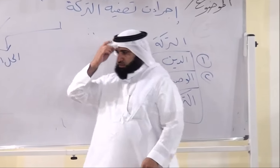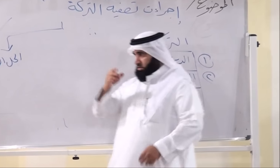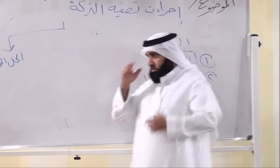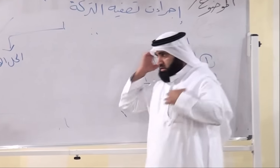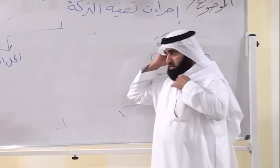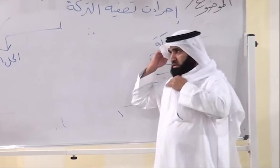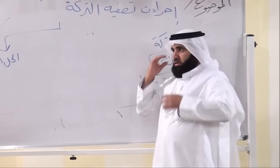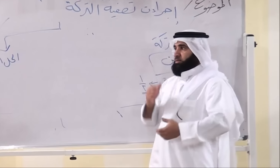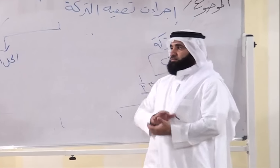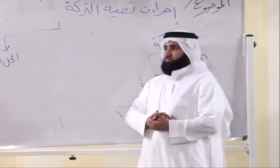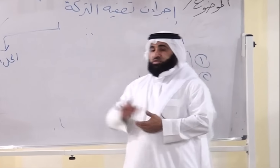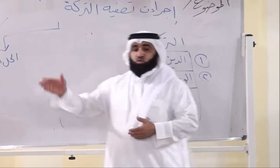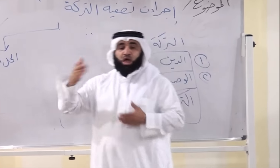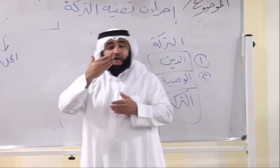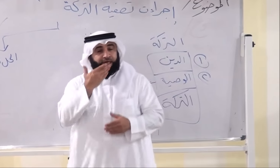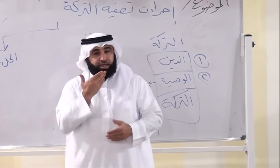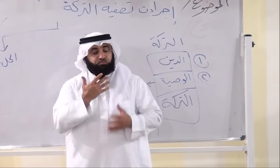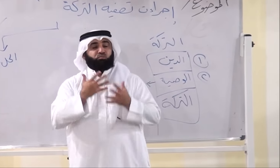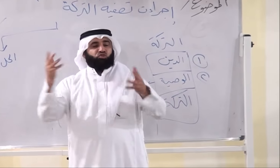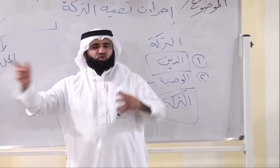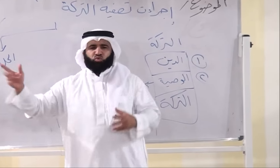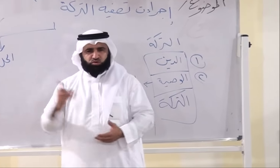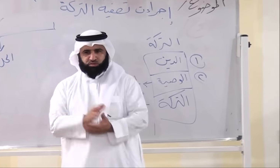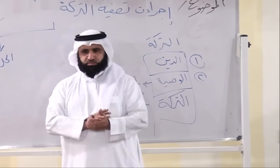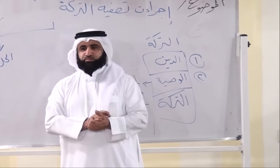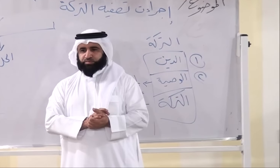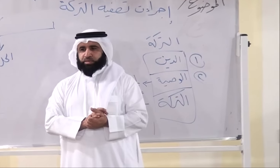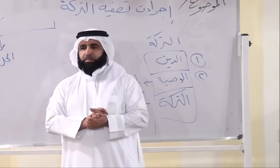من الحاجات اللي مرت علي عجائب